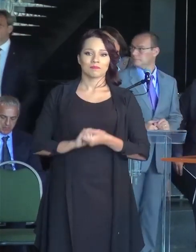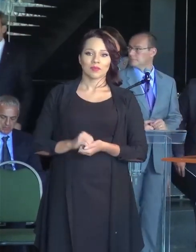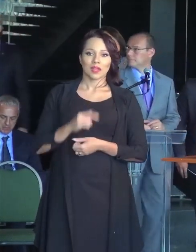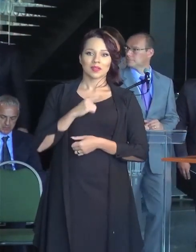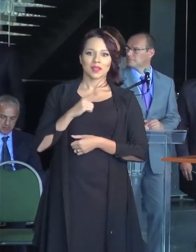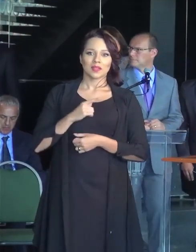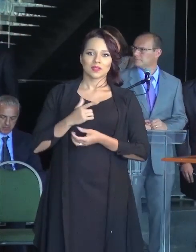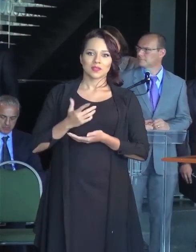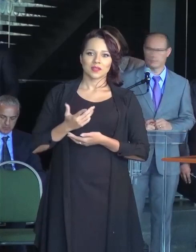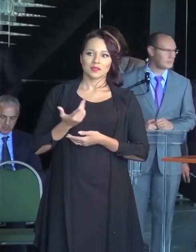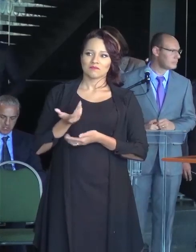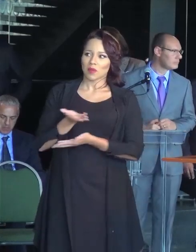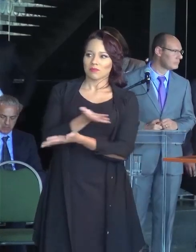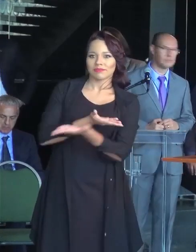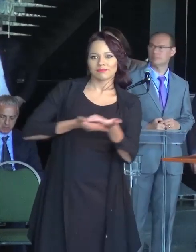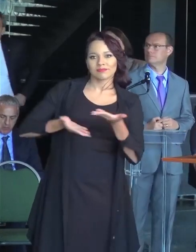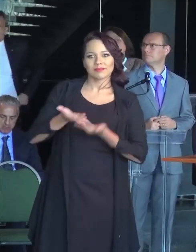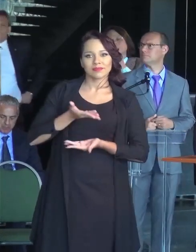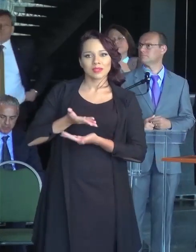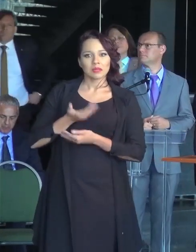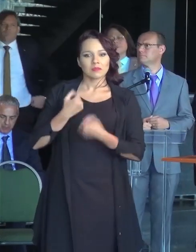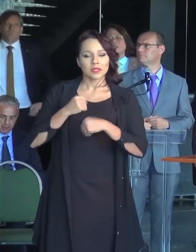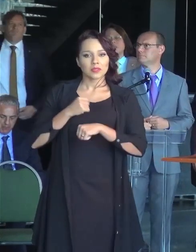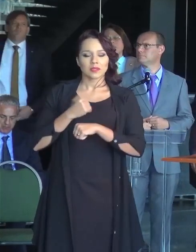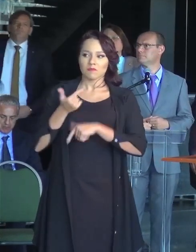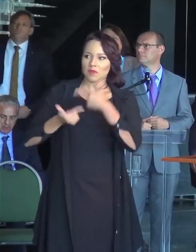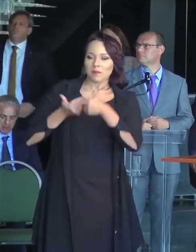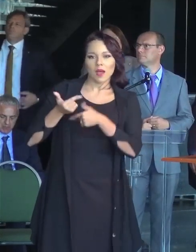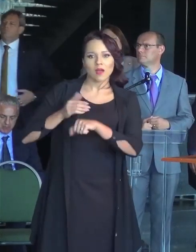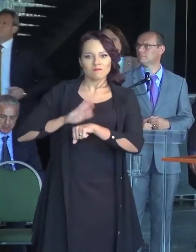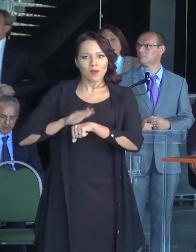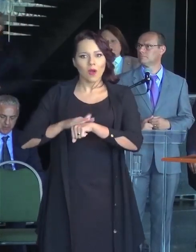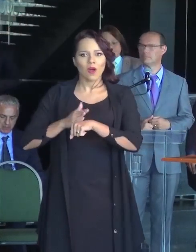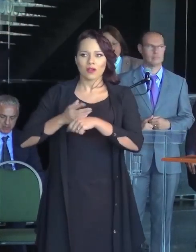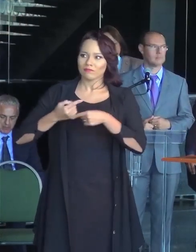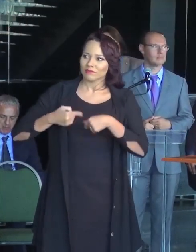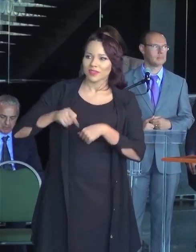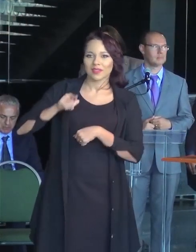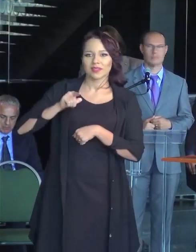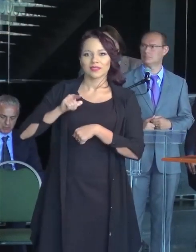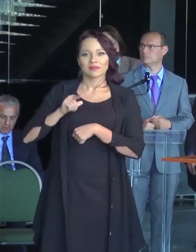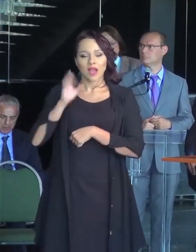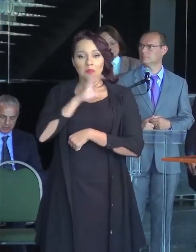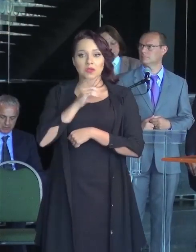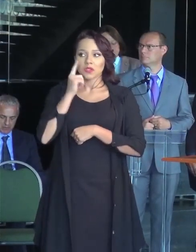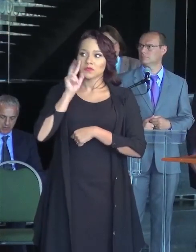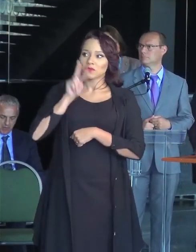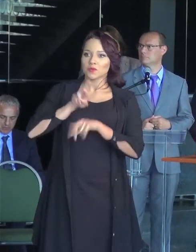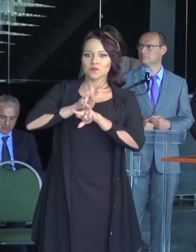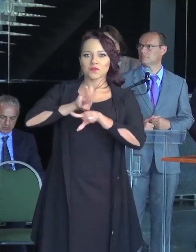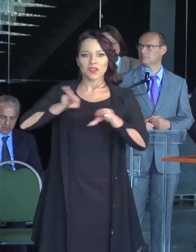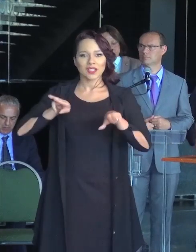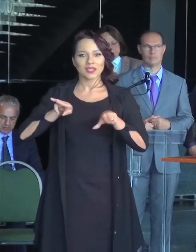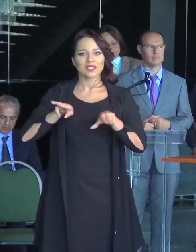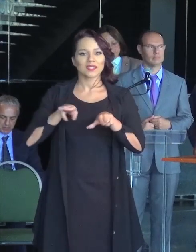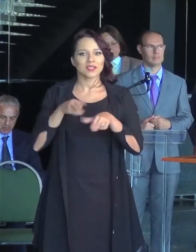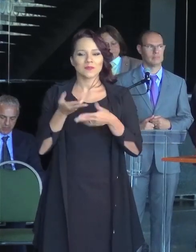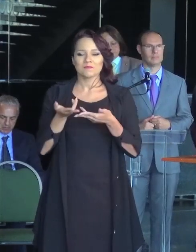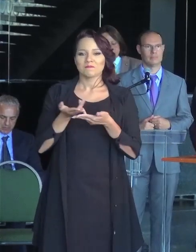temos uma proatividade muito grande que precisamos ter, que é necessária. Nos últimos dias aí vimos uma série